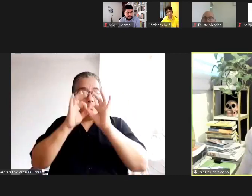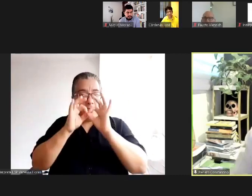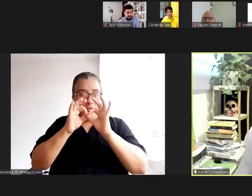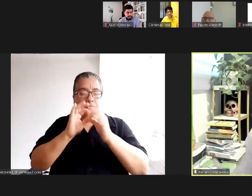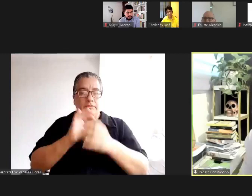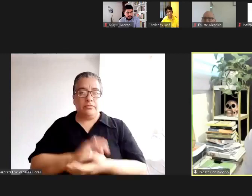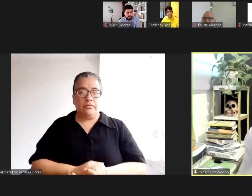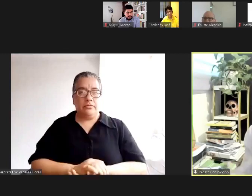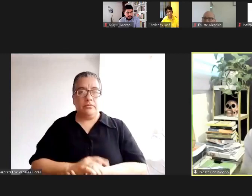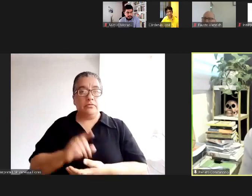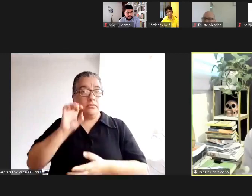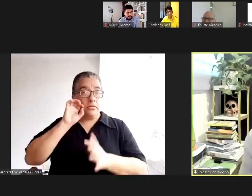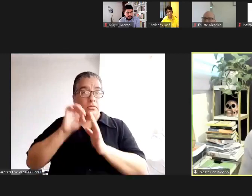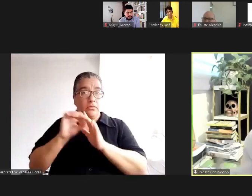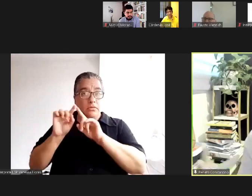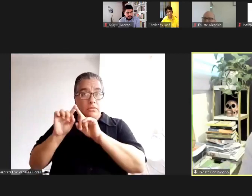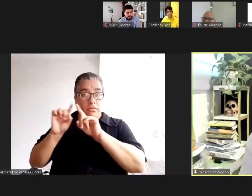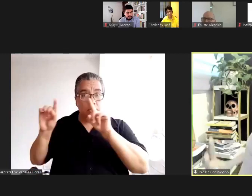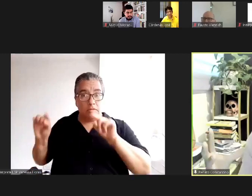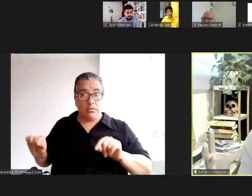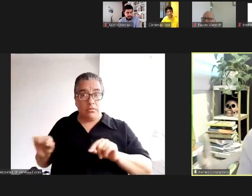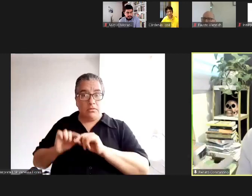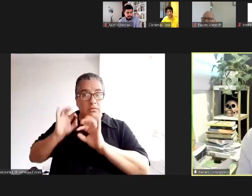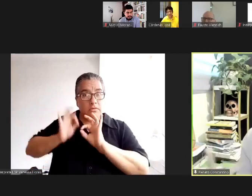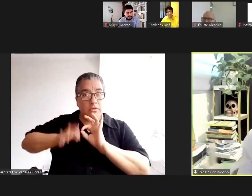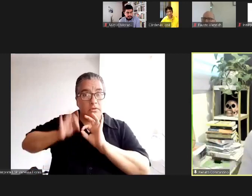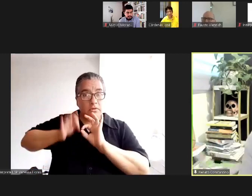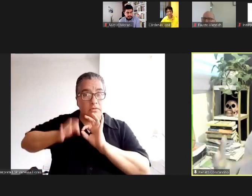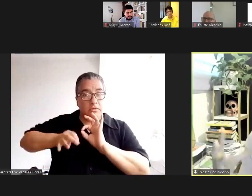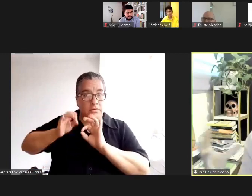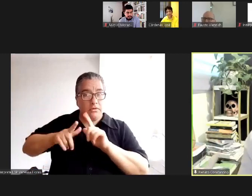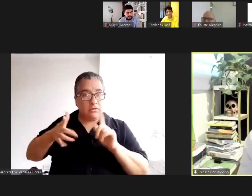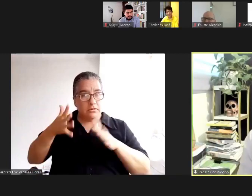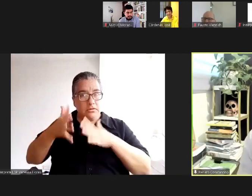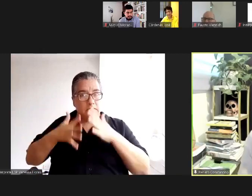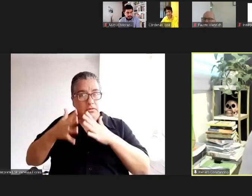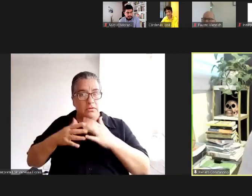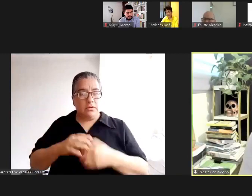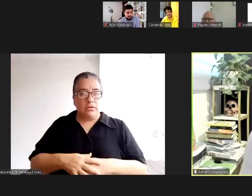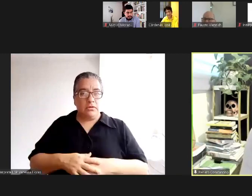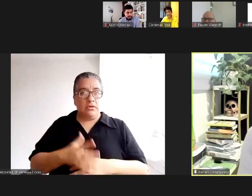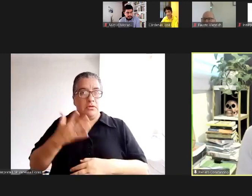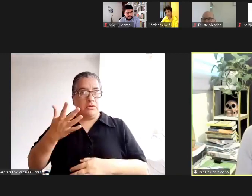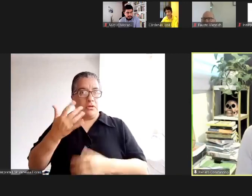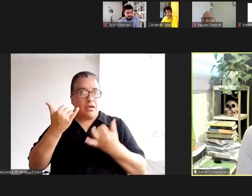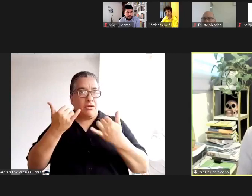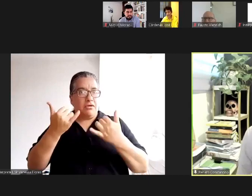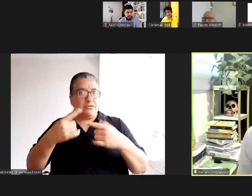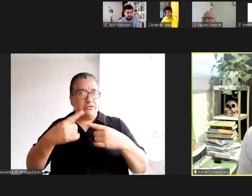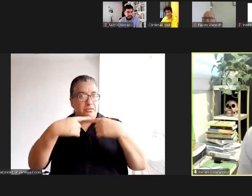un intérprete de lengua de señas, hoy por hoy pues se volvió casi casi una pequeña celebridad,